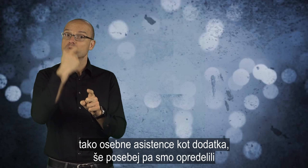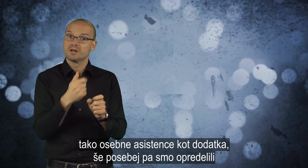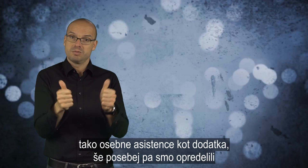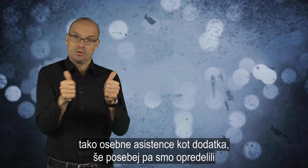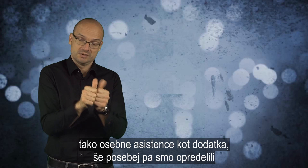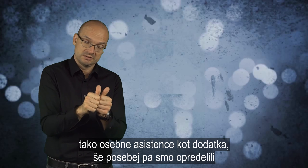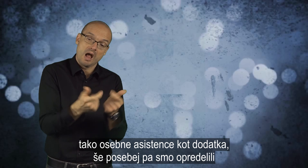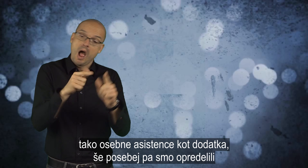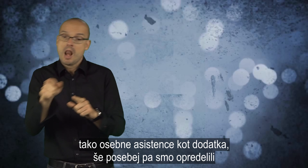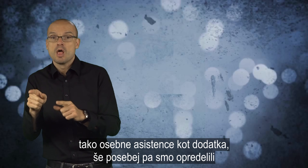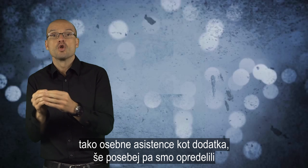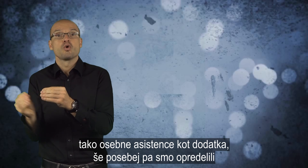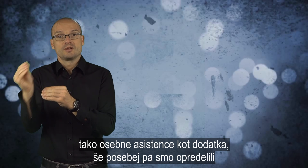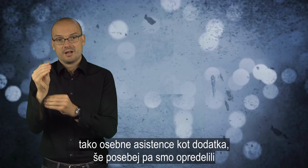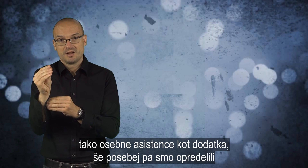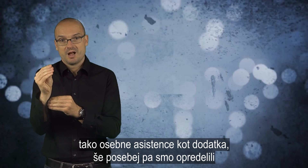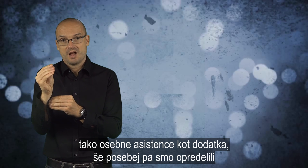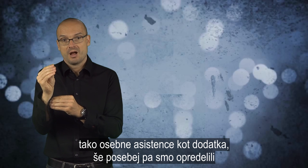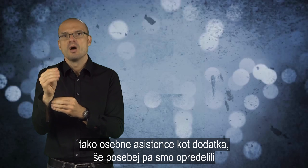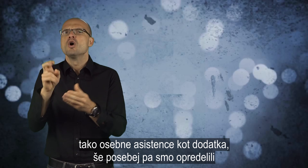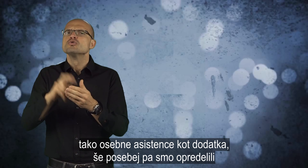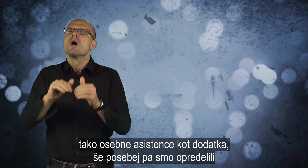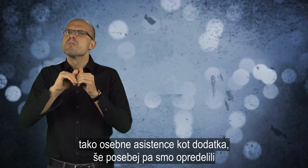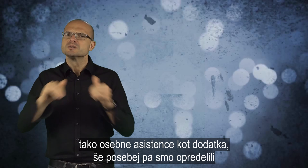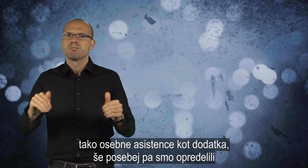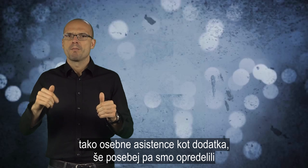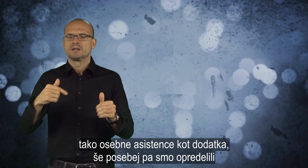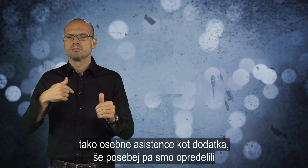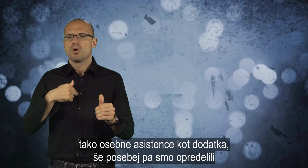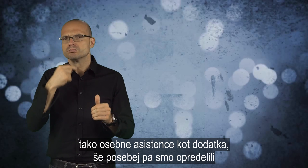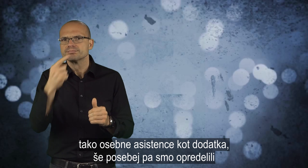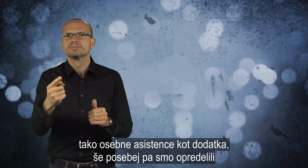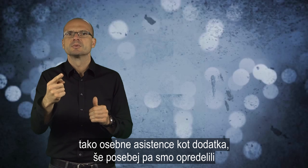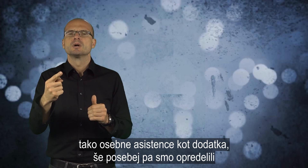posebej pa smo opredelili potrebe gluhoslepih do osebne asistence.